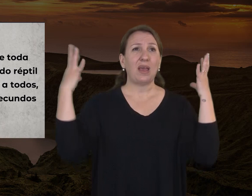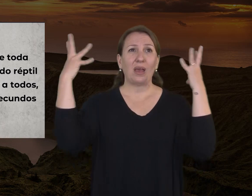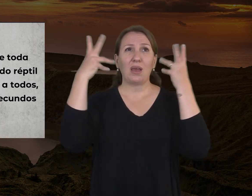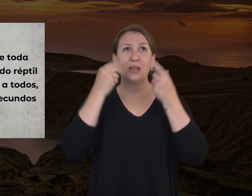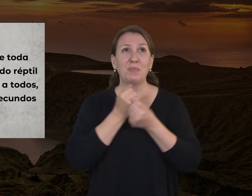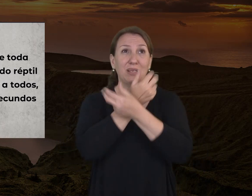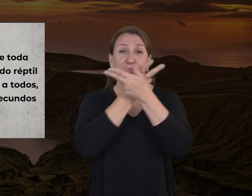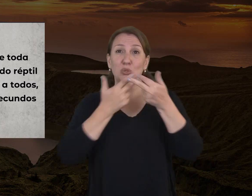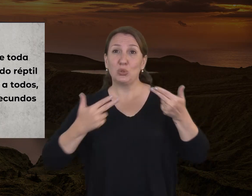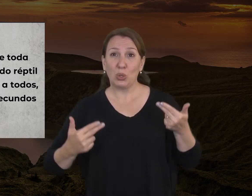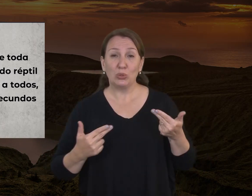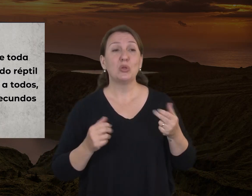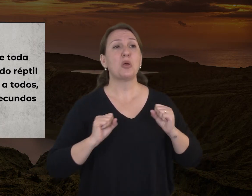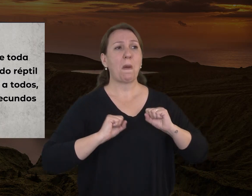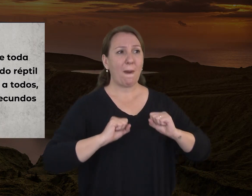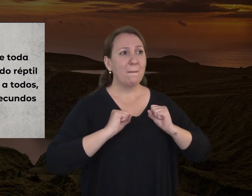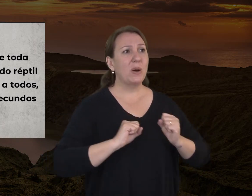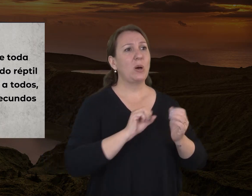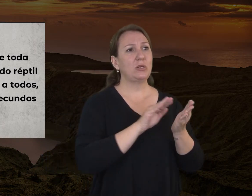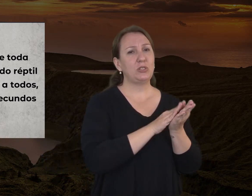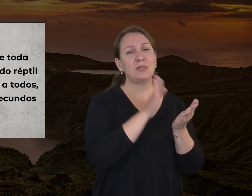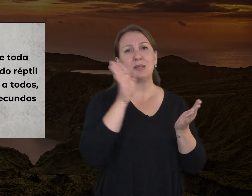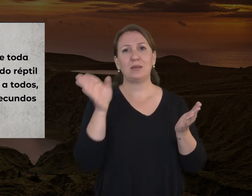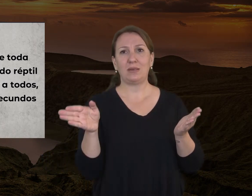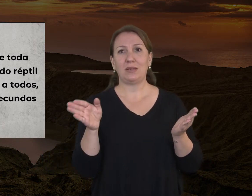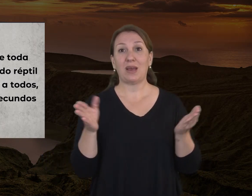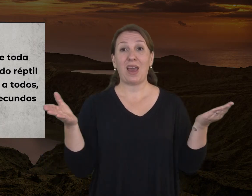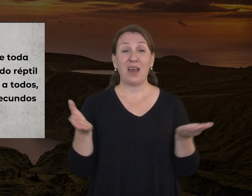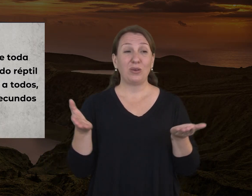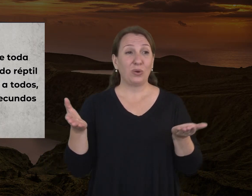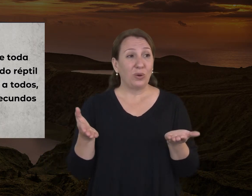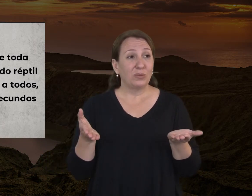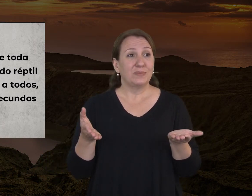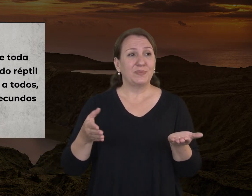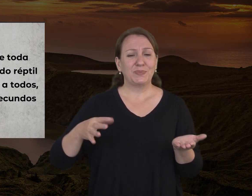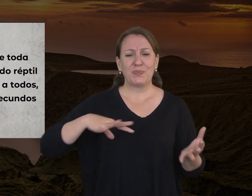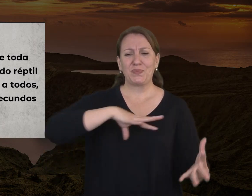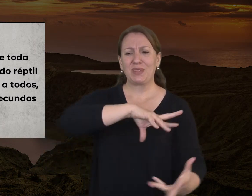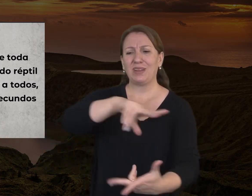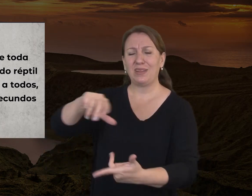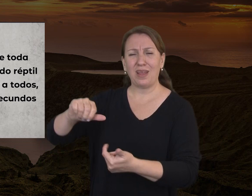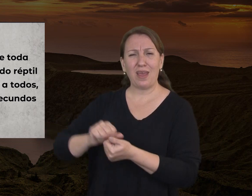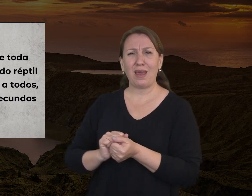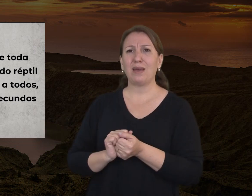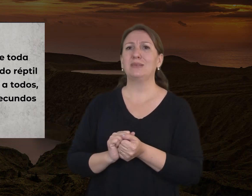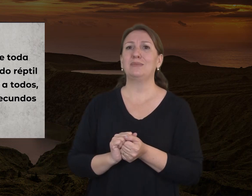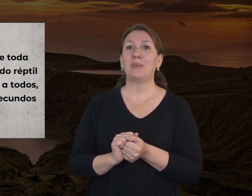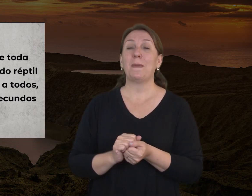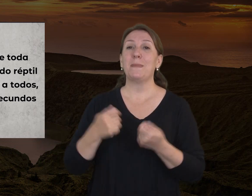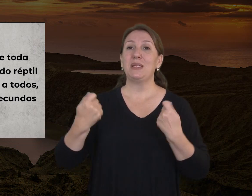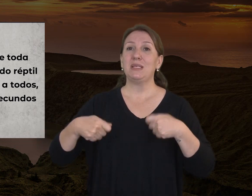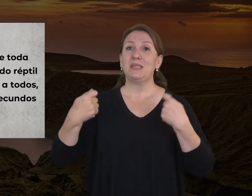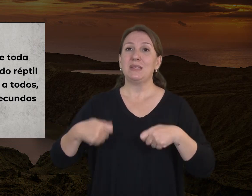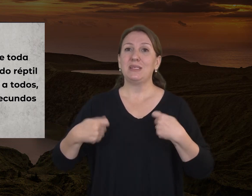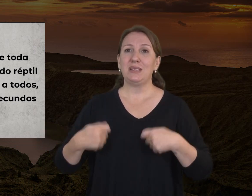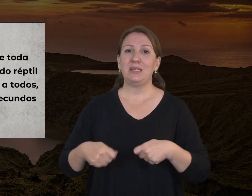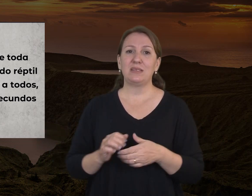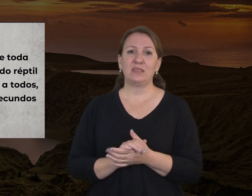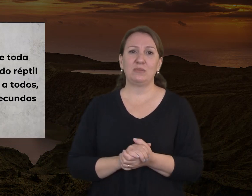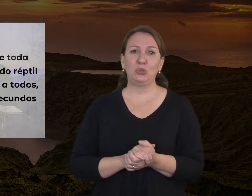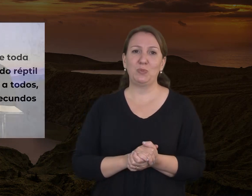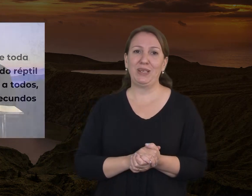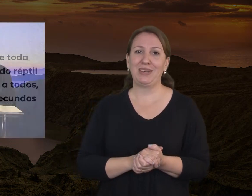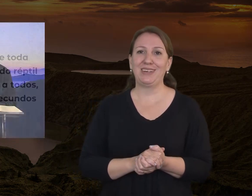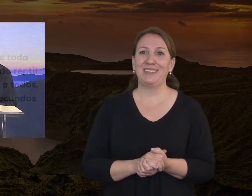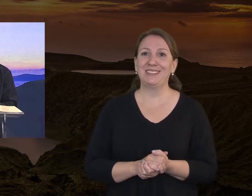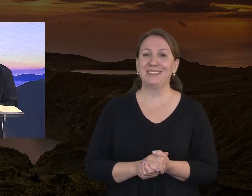que povoem a terra, sejam fecundos e nela se multipliquem. Você pode ler o versículo 18 e 19,